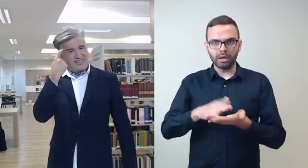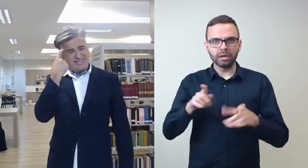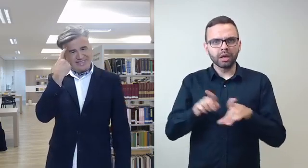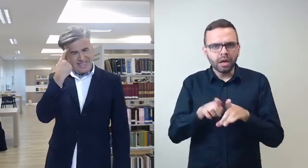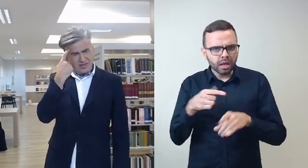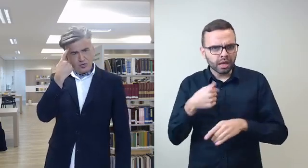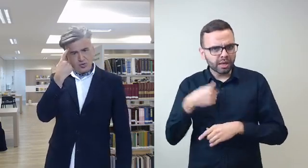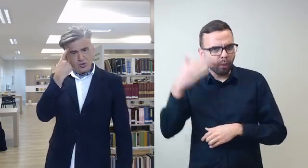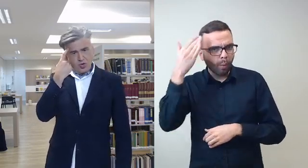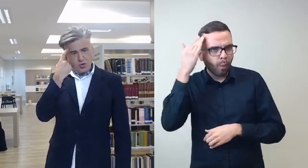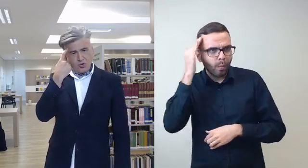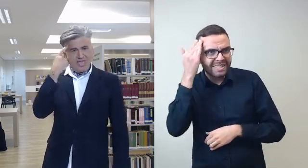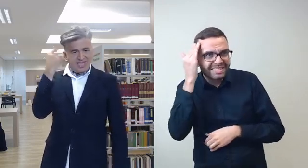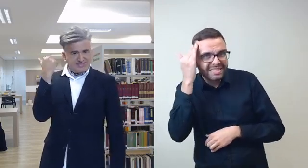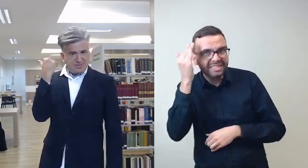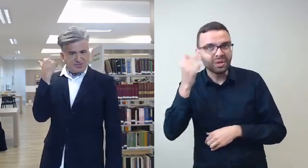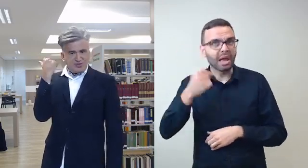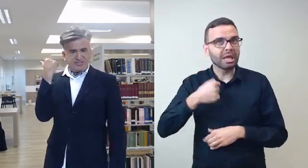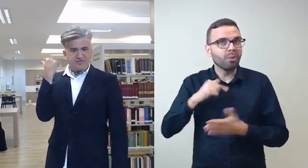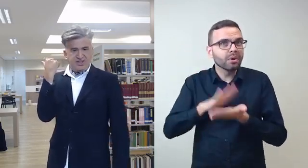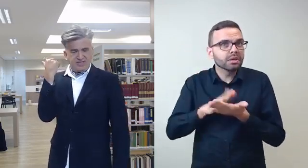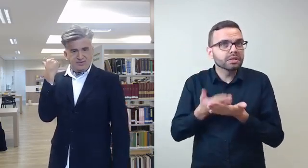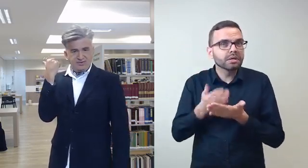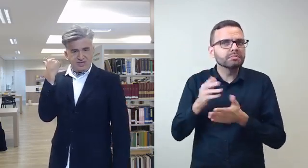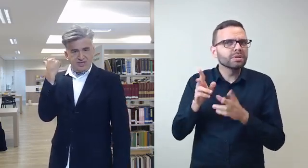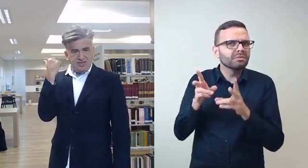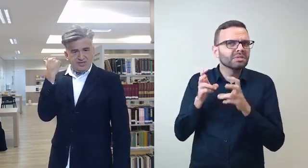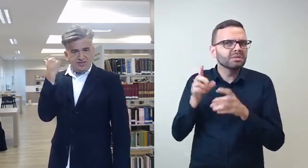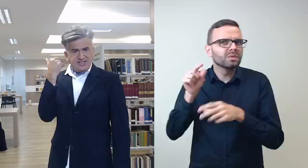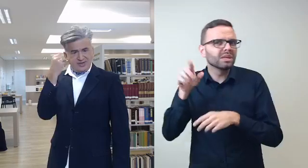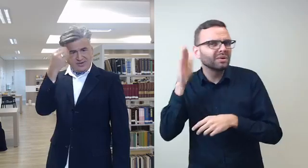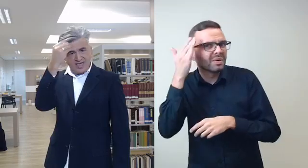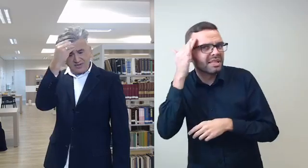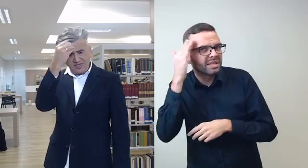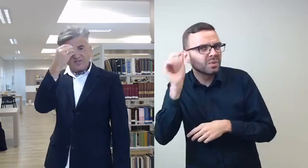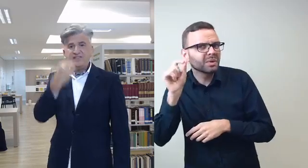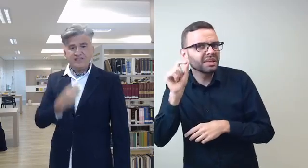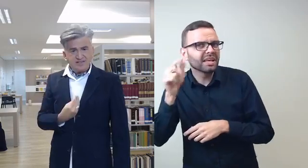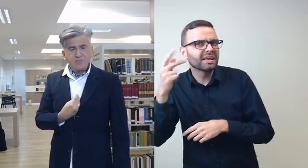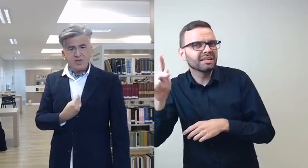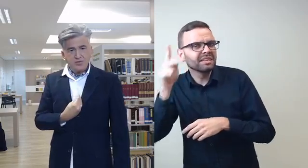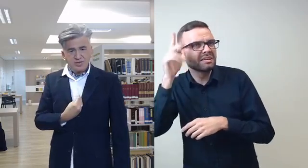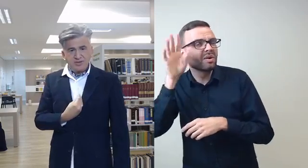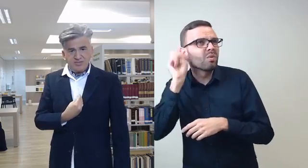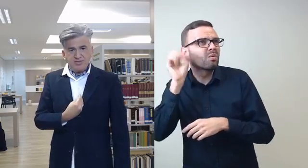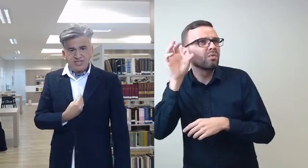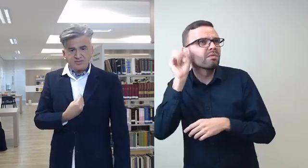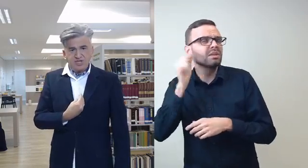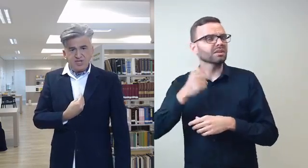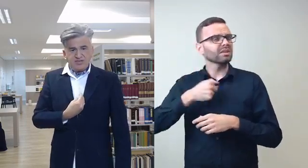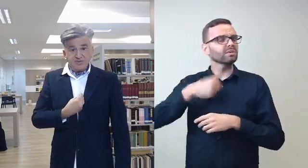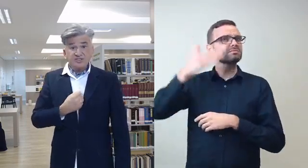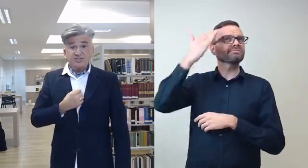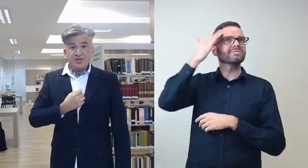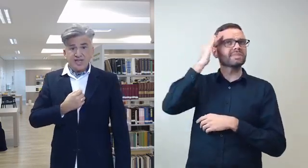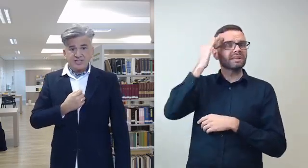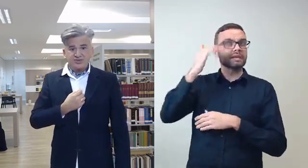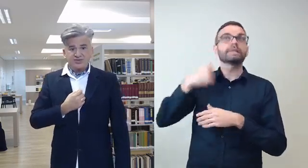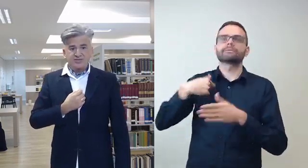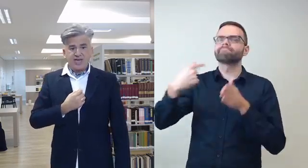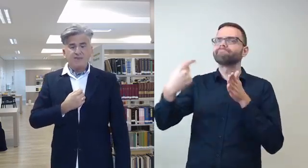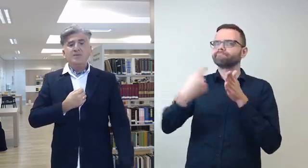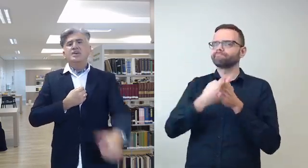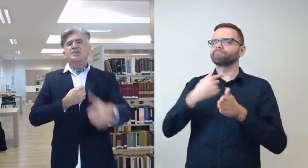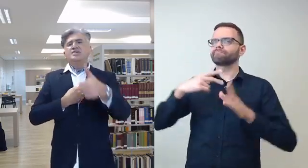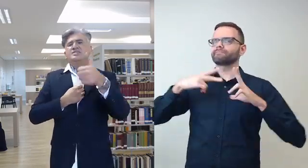estou entendendo o que essa pessoa está falando? Tem que ser honesto. Eu tenho que fazer essa pergunta para mim mesmo. Temos que ser